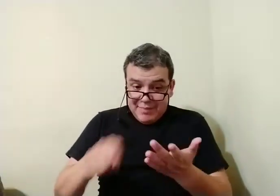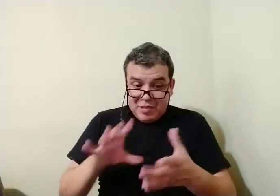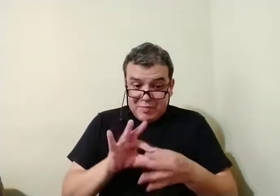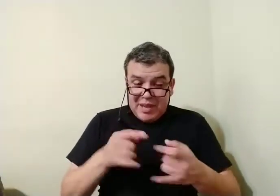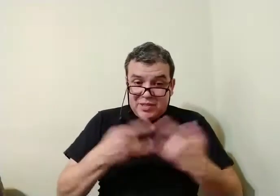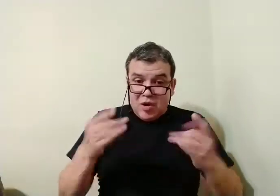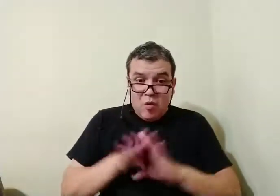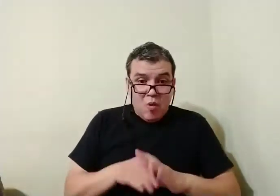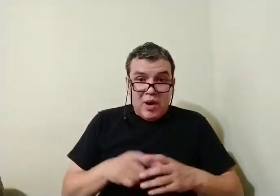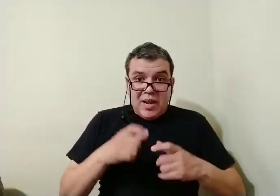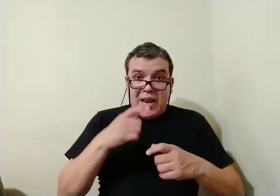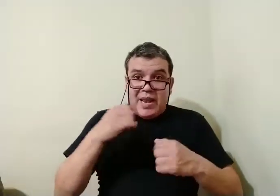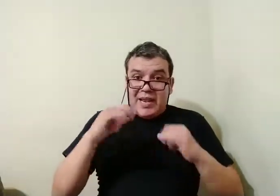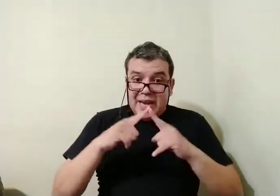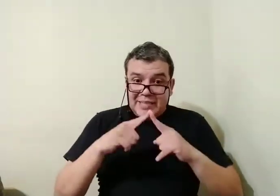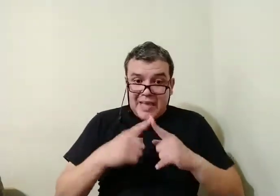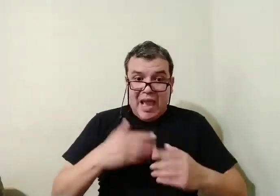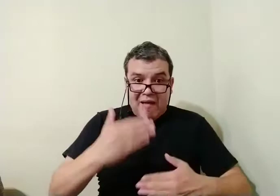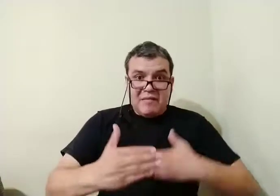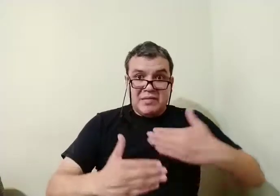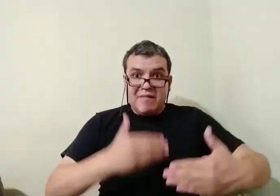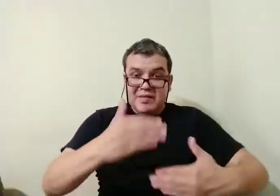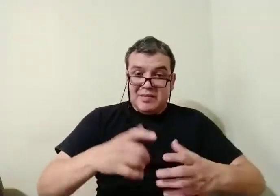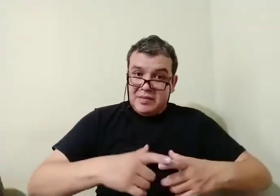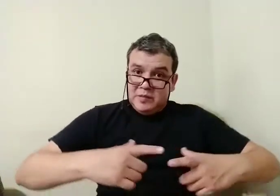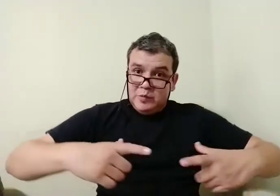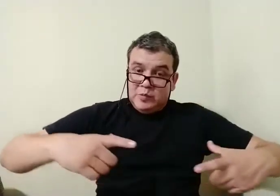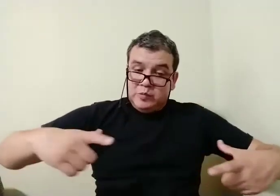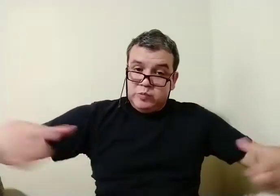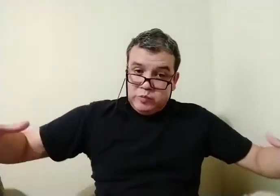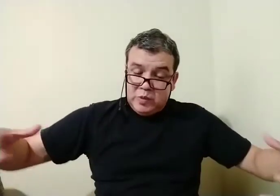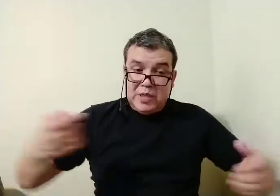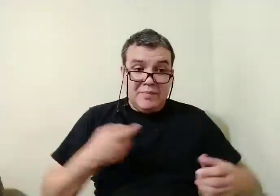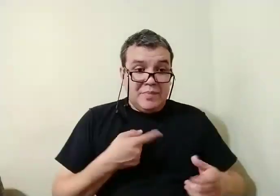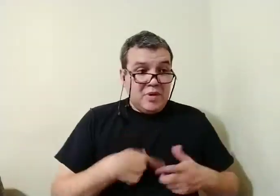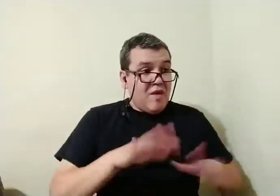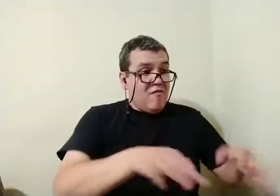que continuaron trabajando en la testificación.